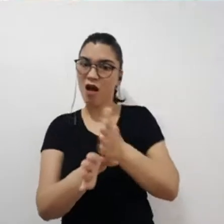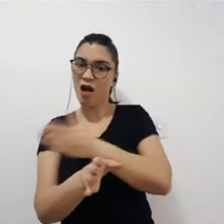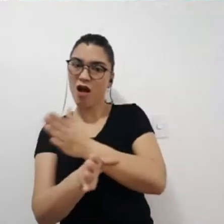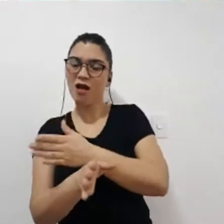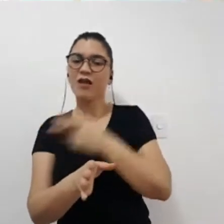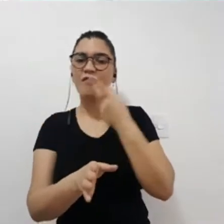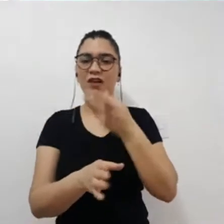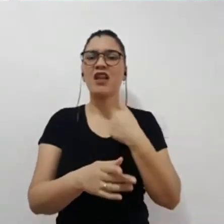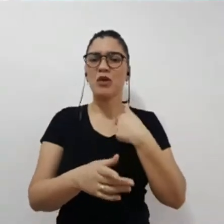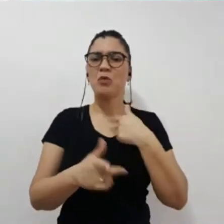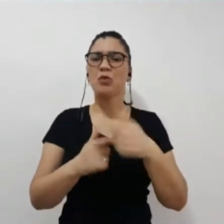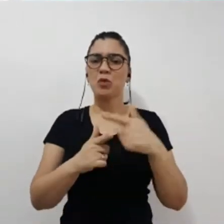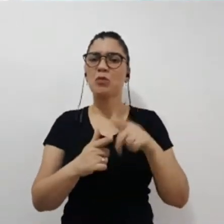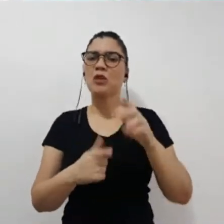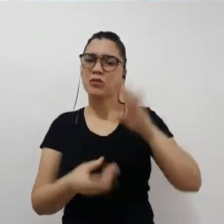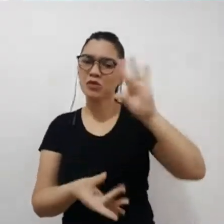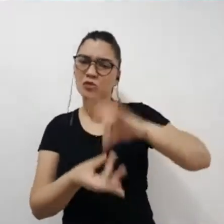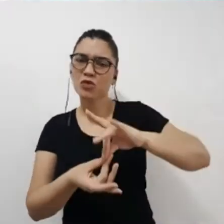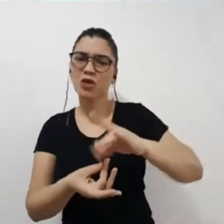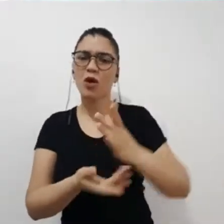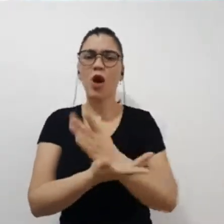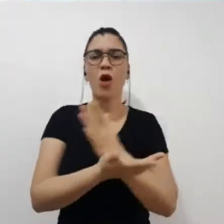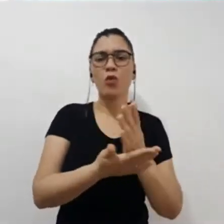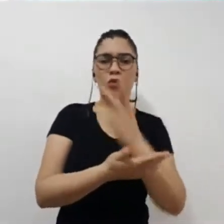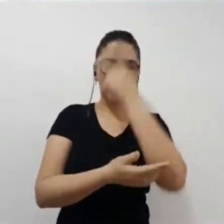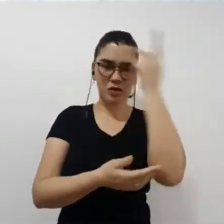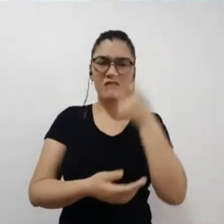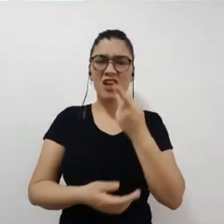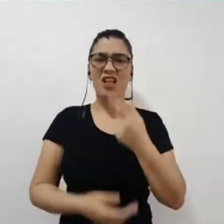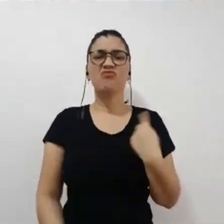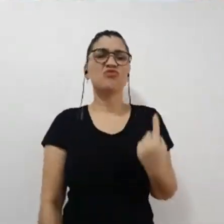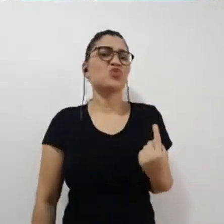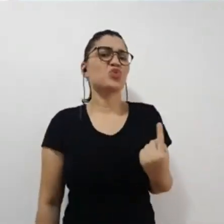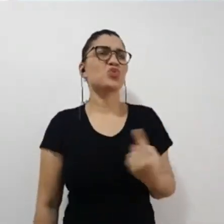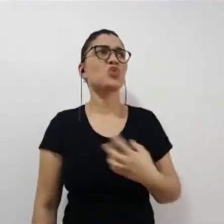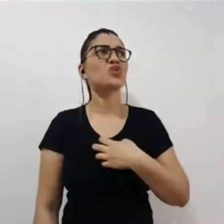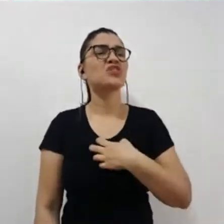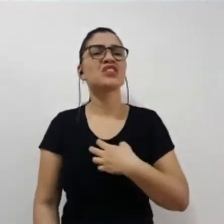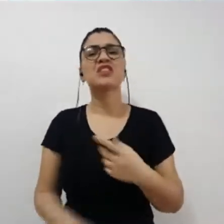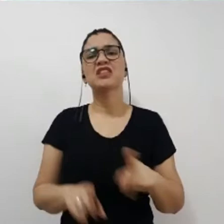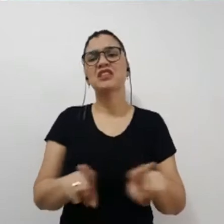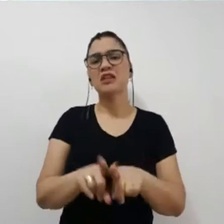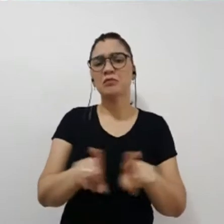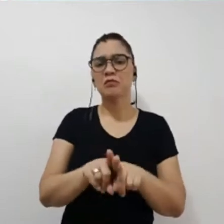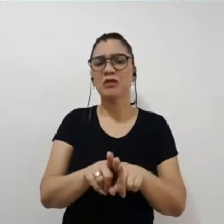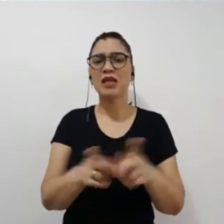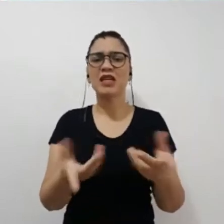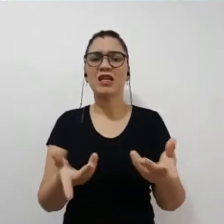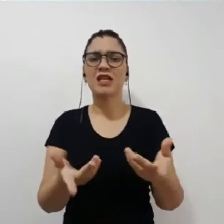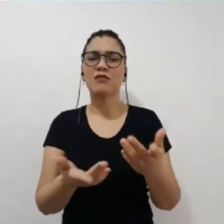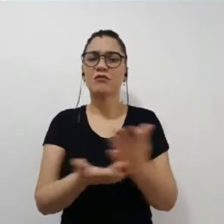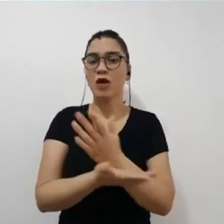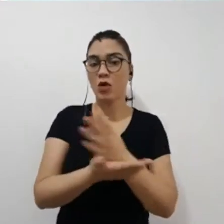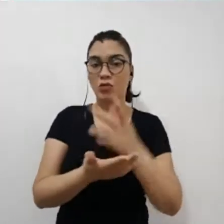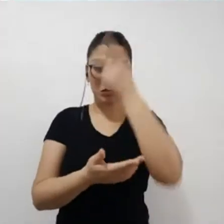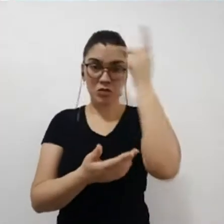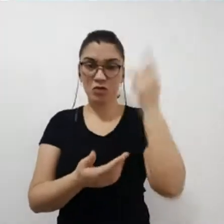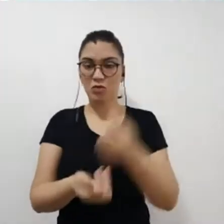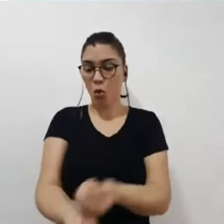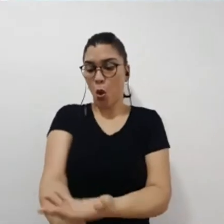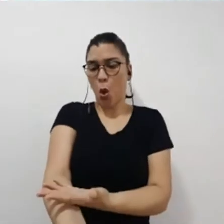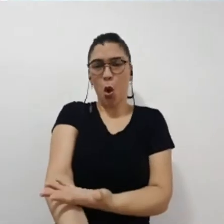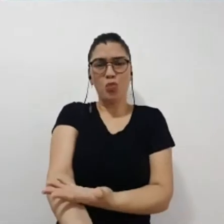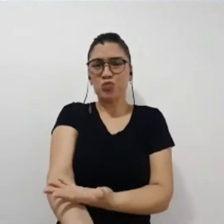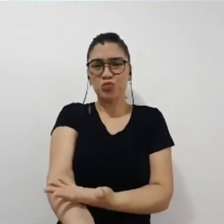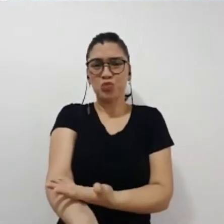minha raiva, andado meio estressado, colocar minhas emoções no lugar, mas tem sido difícil. Então essas foram algumas